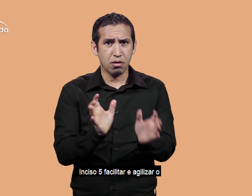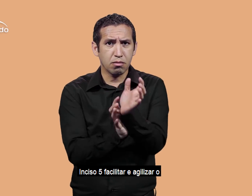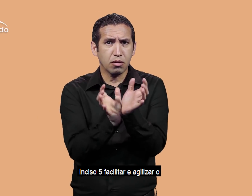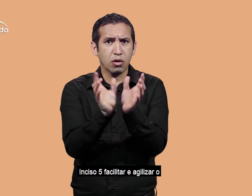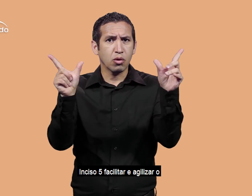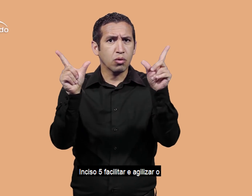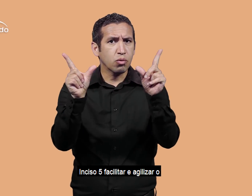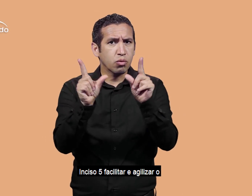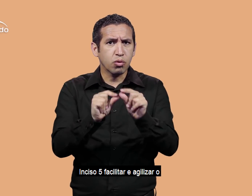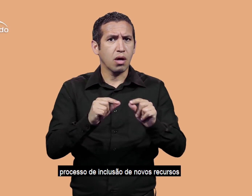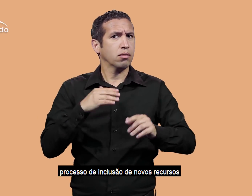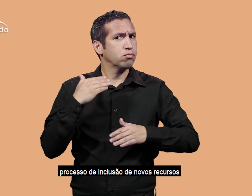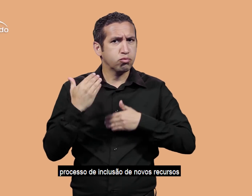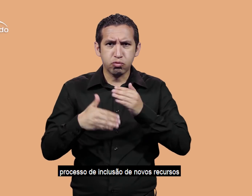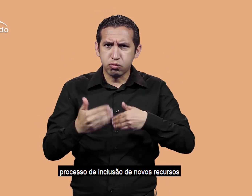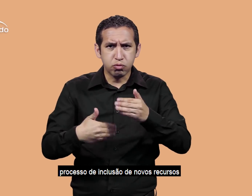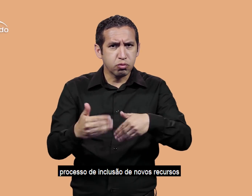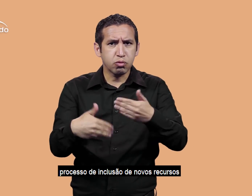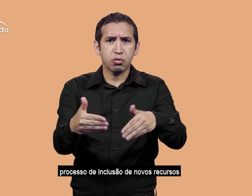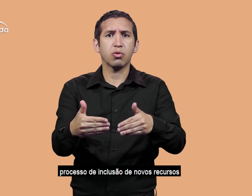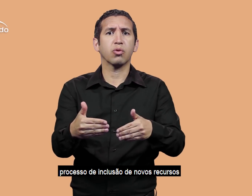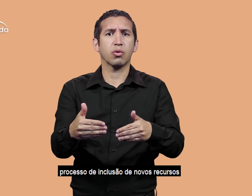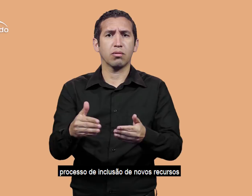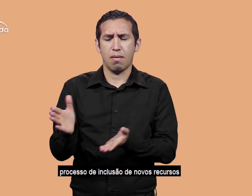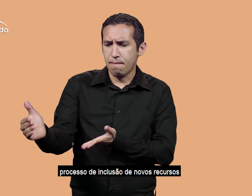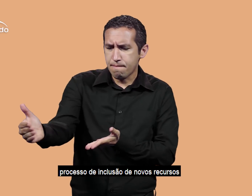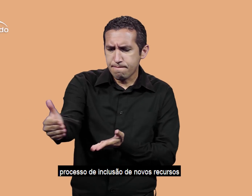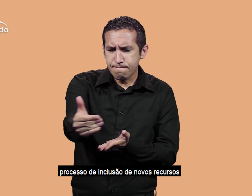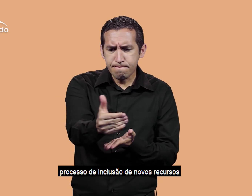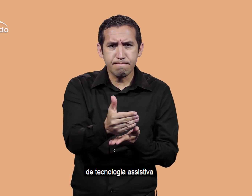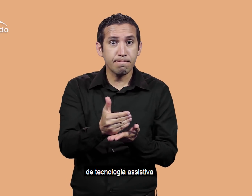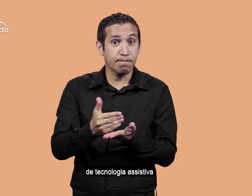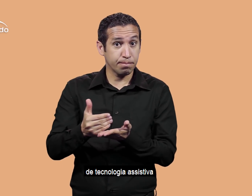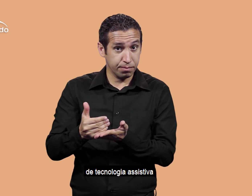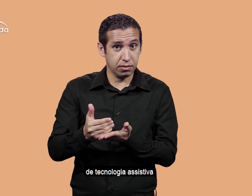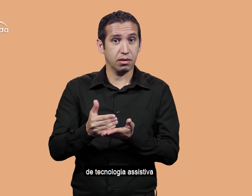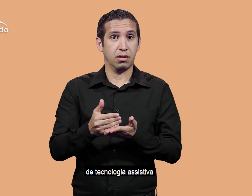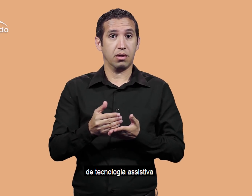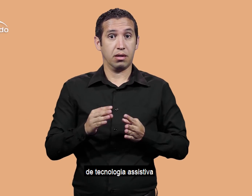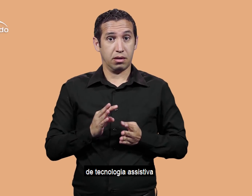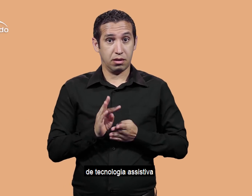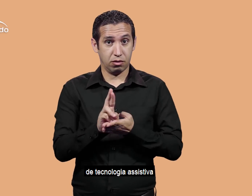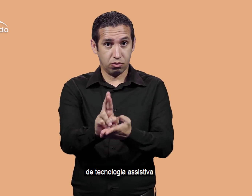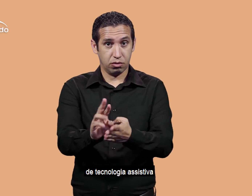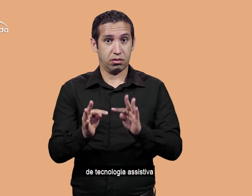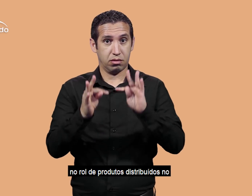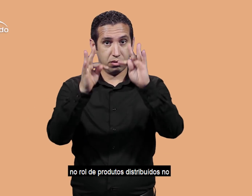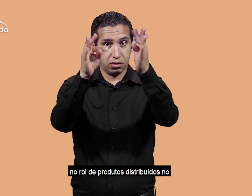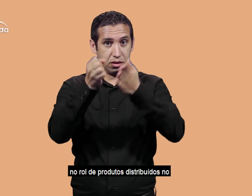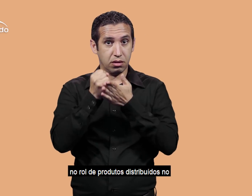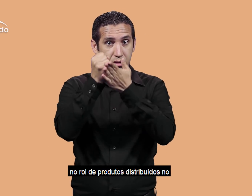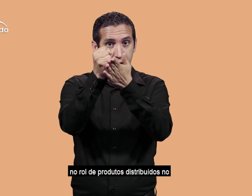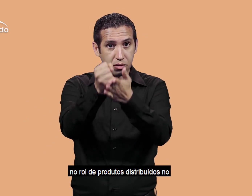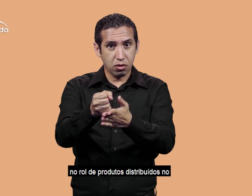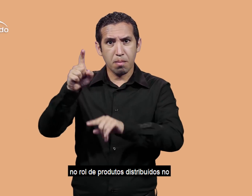e agilizar o processo de inclusão de novos recursos de tecnologia assistiva no rol de produtos distribuídos